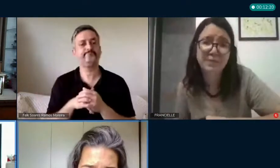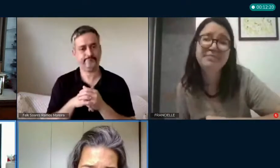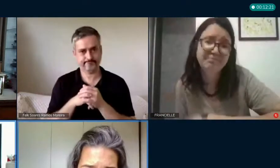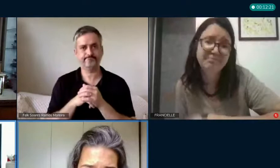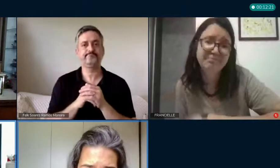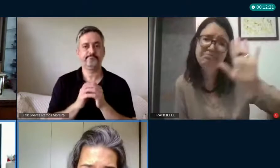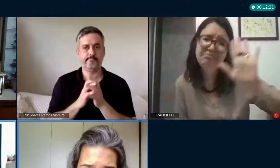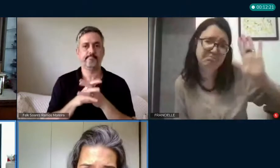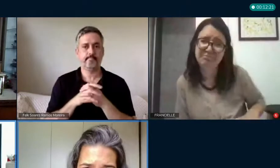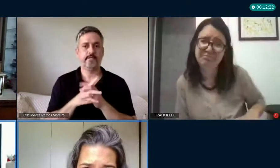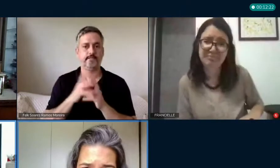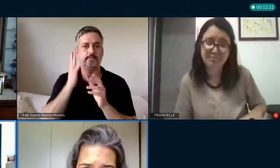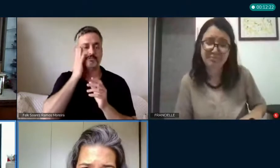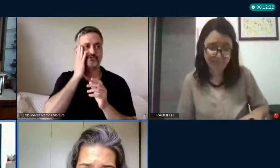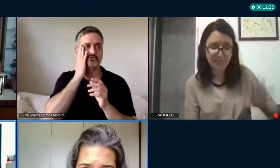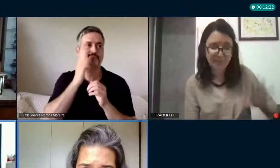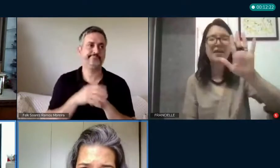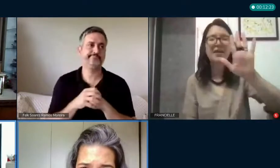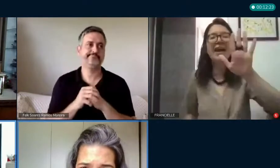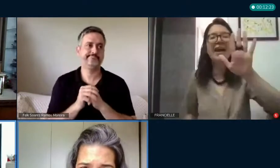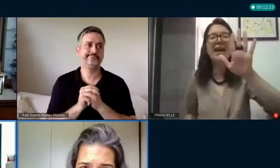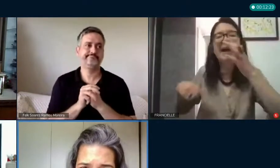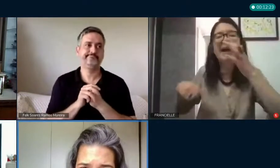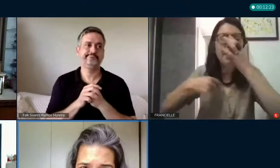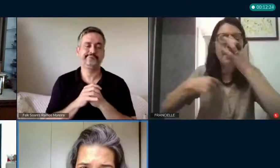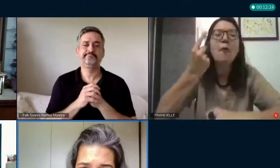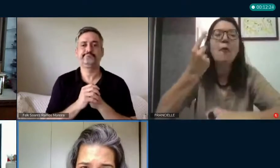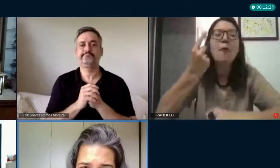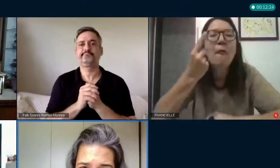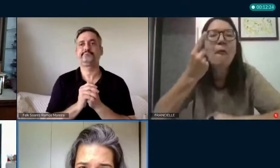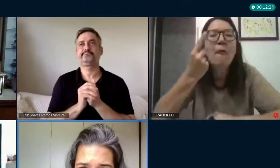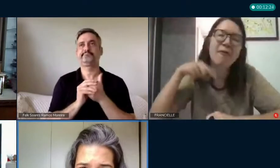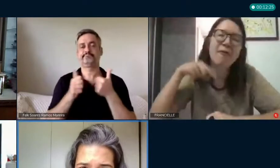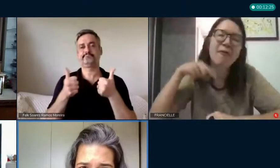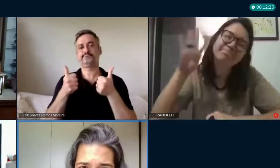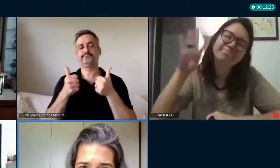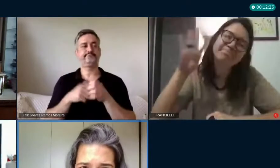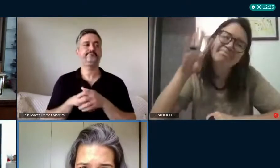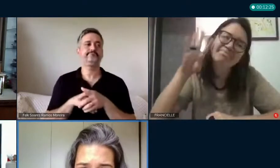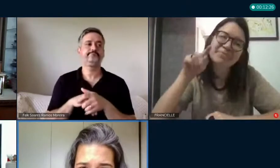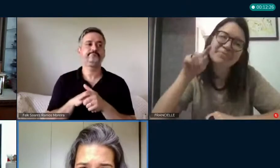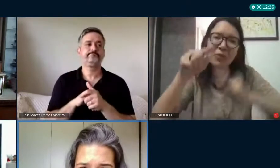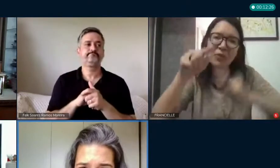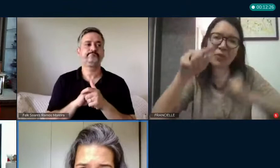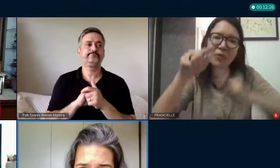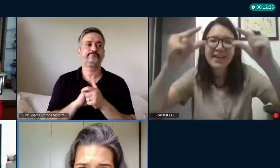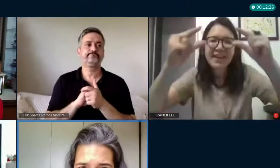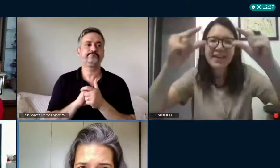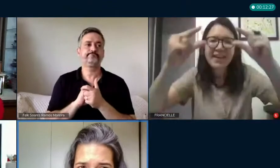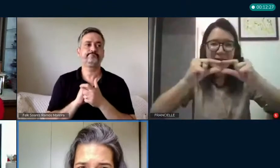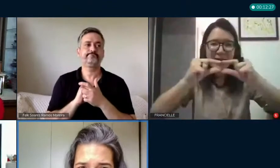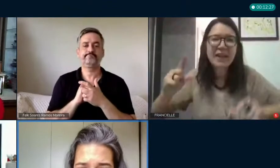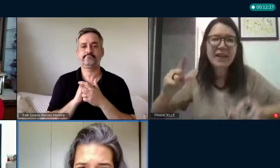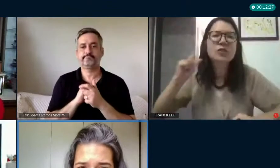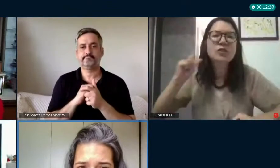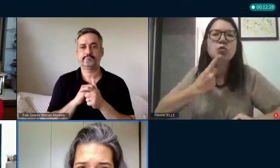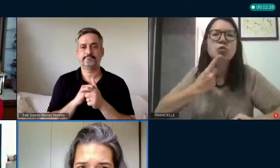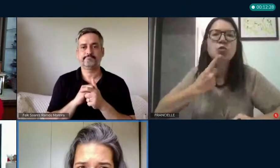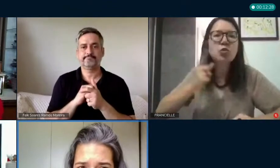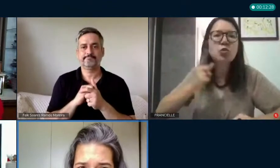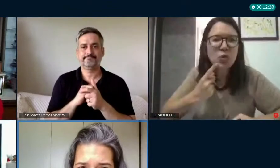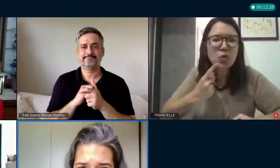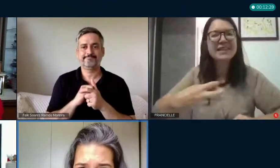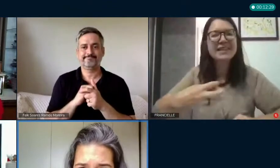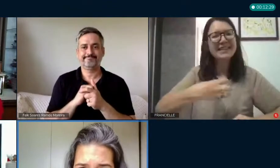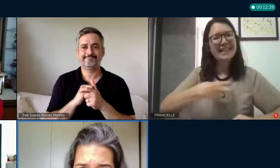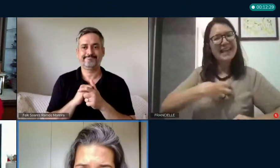Porque eu acho que acredito que teve uma mudança em relação a esses dados. Esses dados são de pesquisa um pouco mais antiga, então eu acredito que agora já tenha